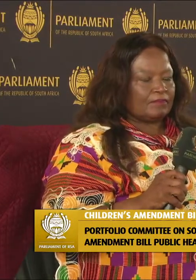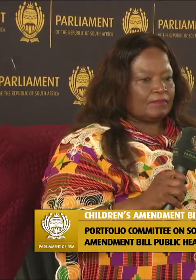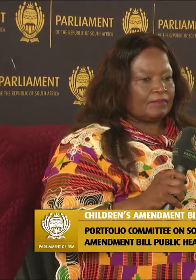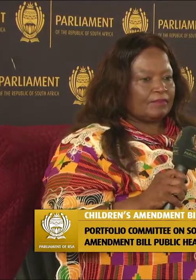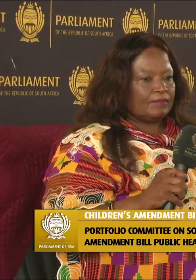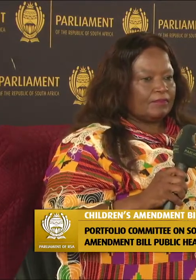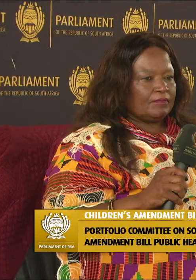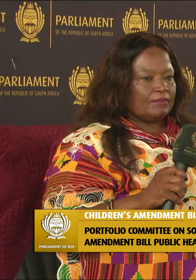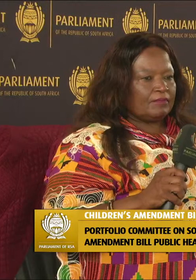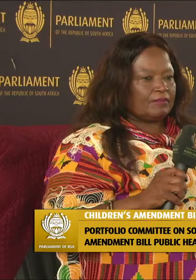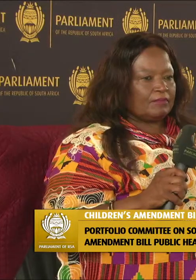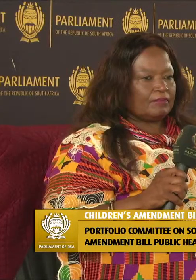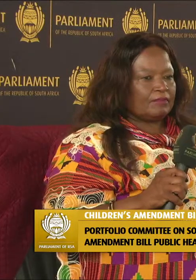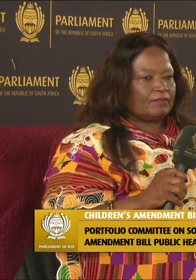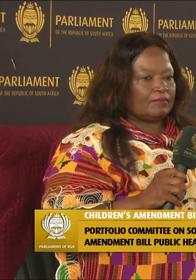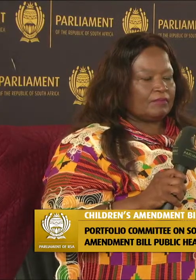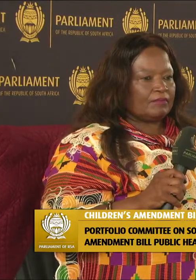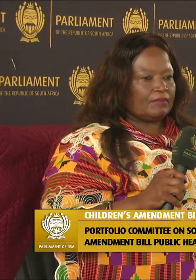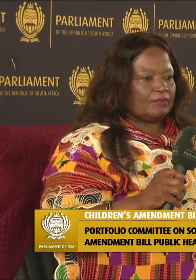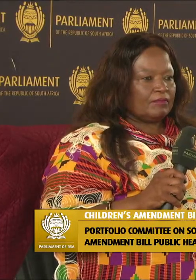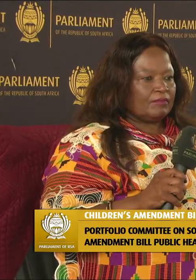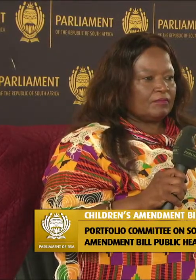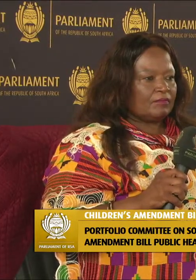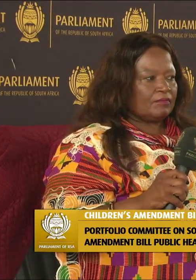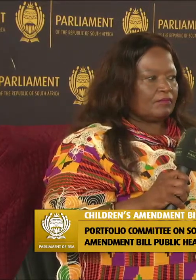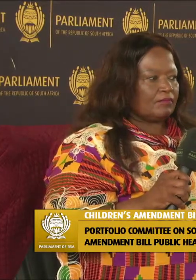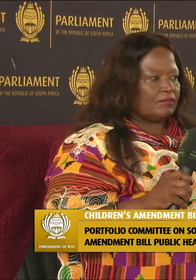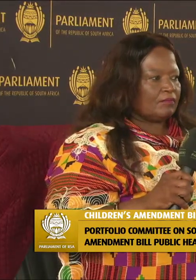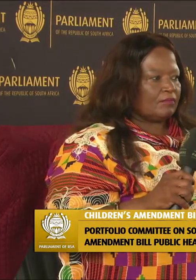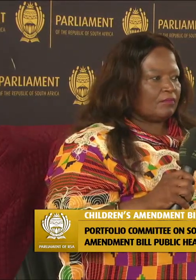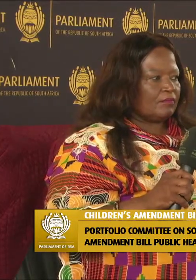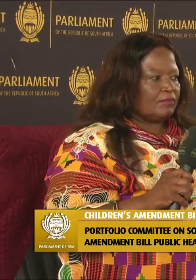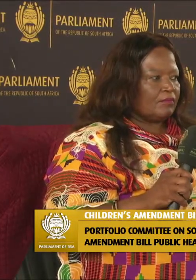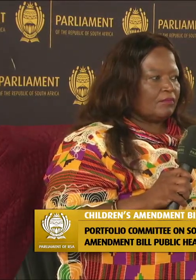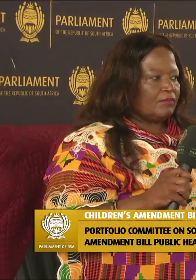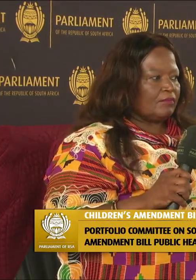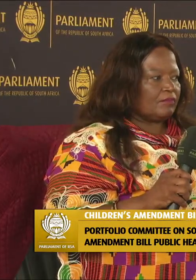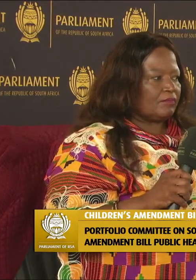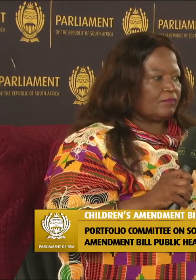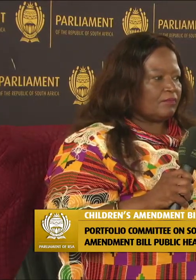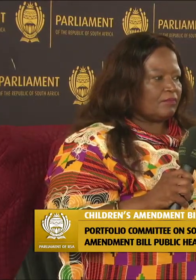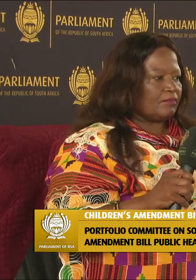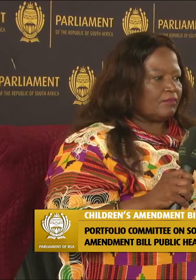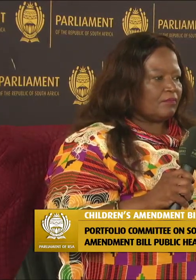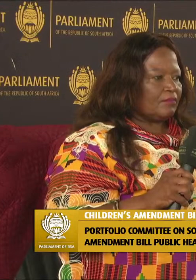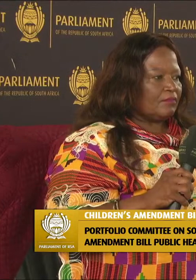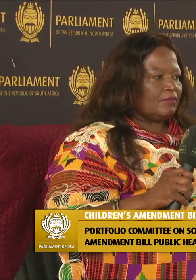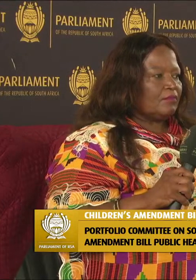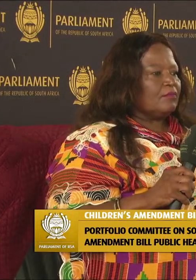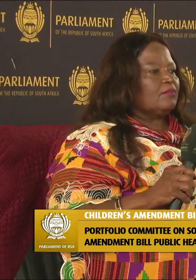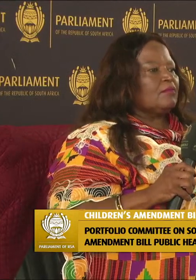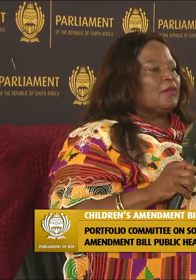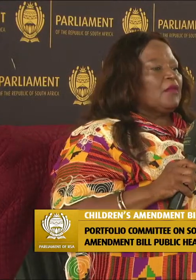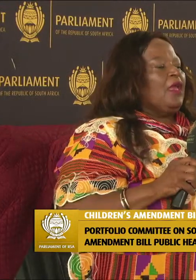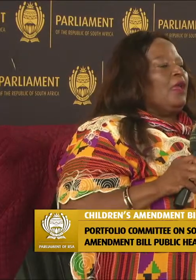ukuthi lo mthetho osavivinywa ukhuluma ngani futhi unaziphi inzuzo